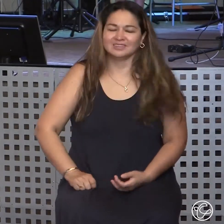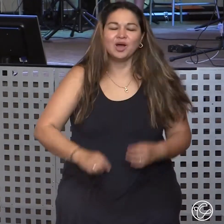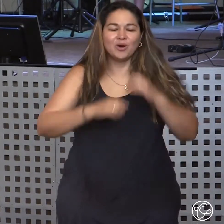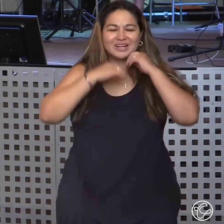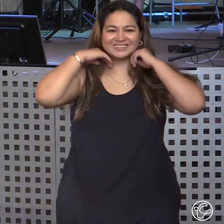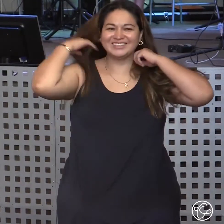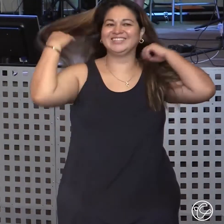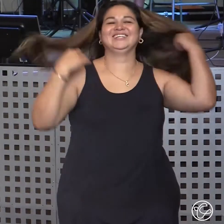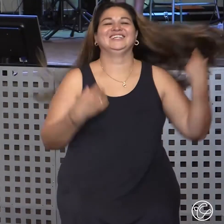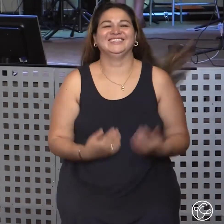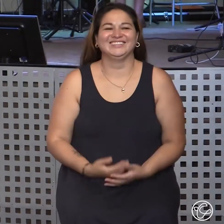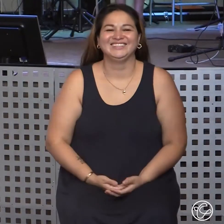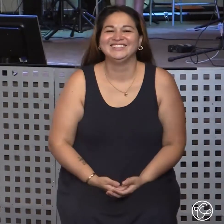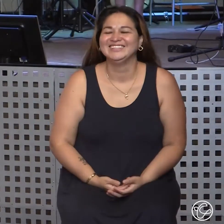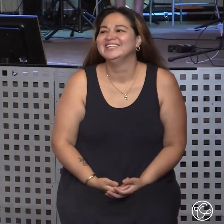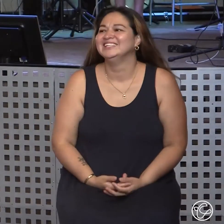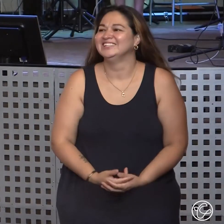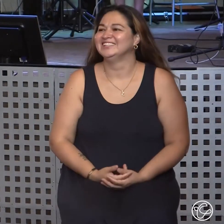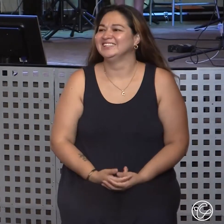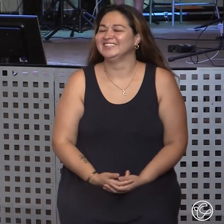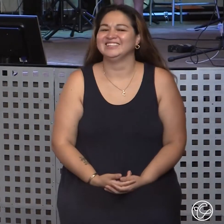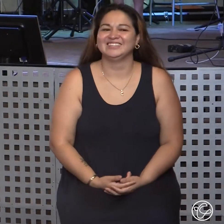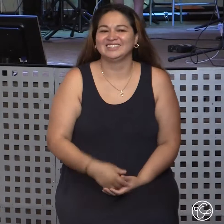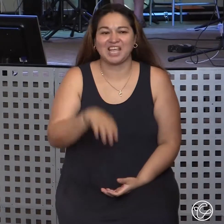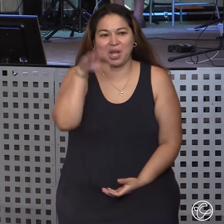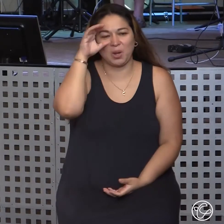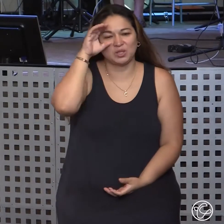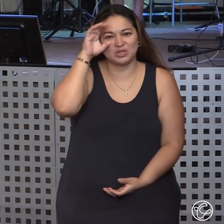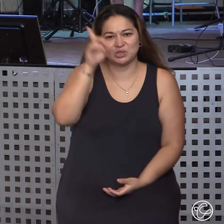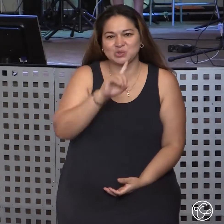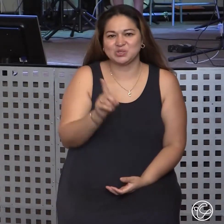Hola. Ahora sí.